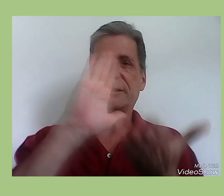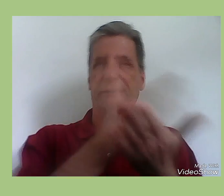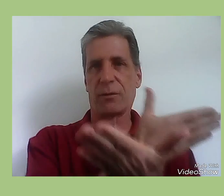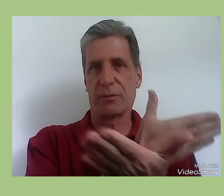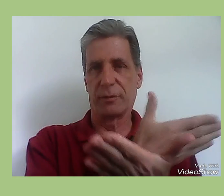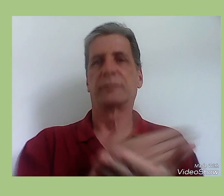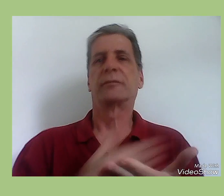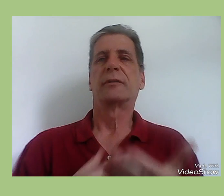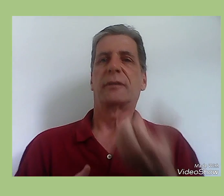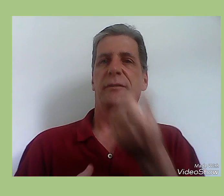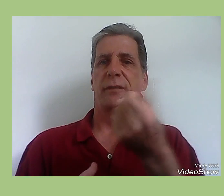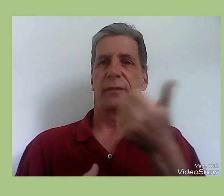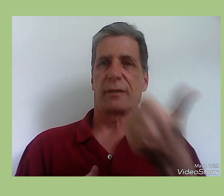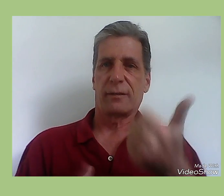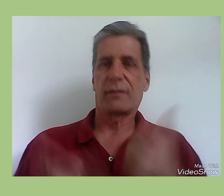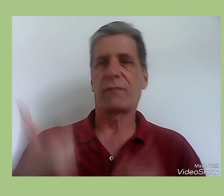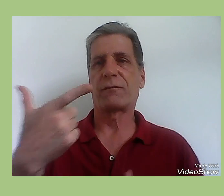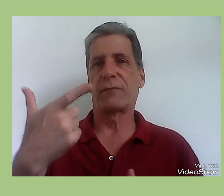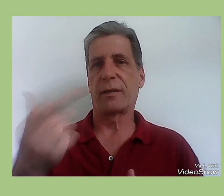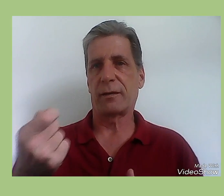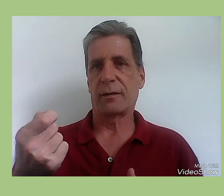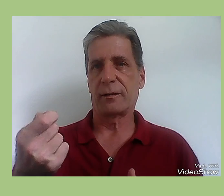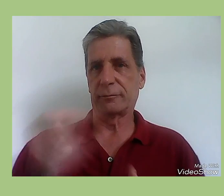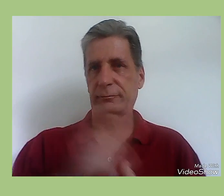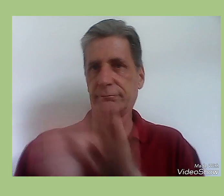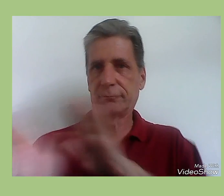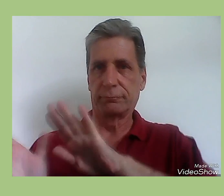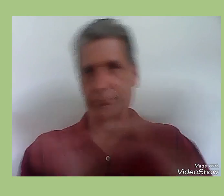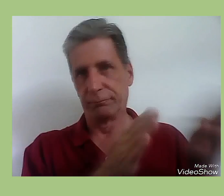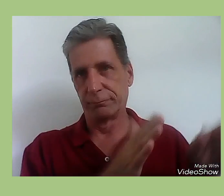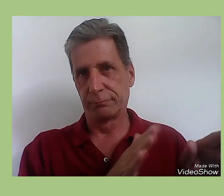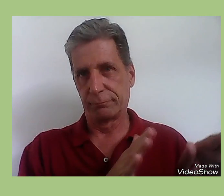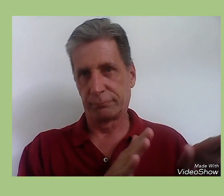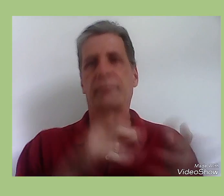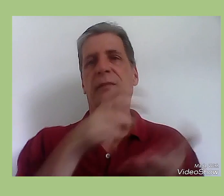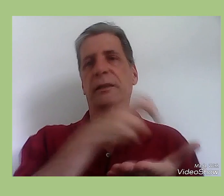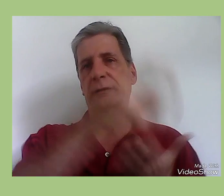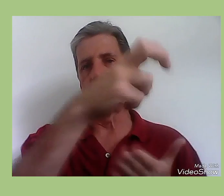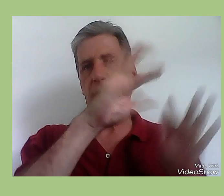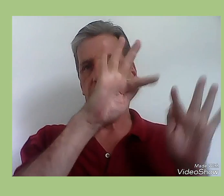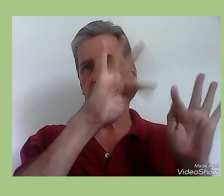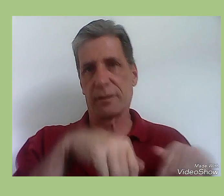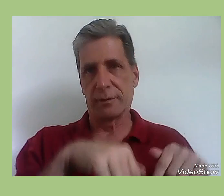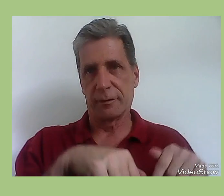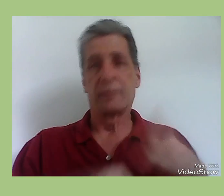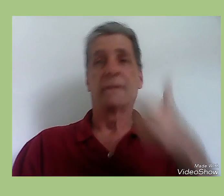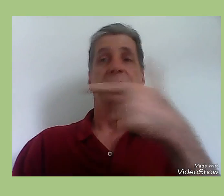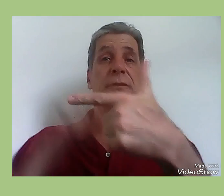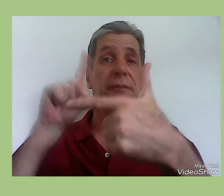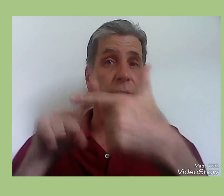Roberto Rosa do PT, a gente vê que na primeira votação de admissibilidade foram 22 votos favoráveis ao presidente, depois na pronúncia